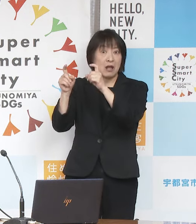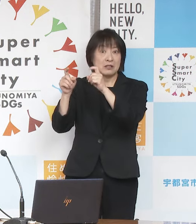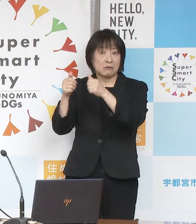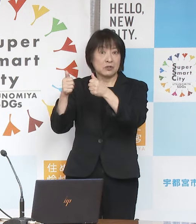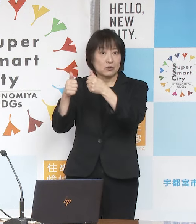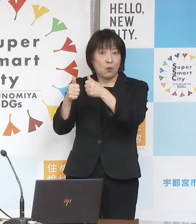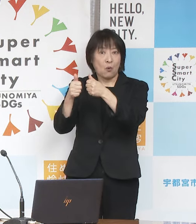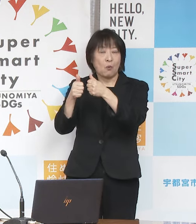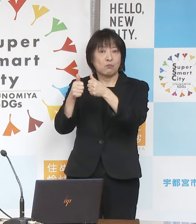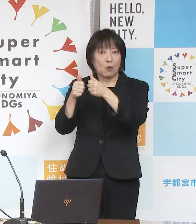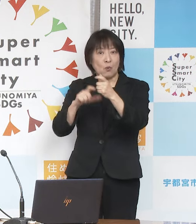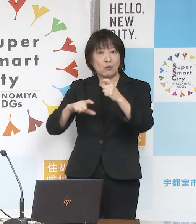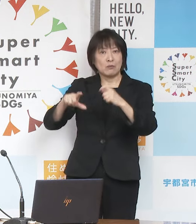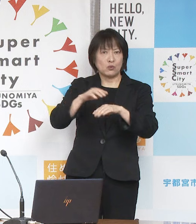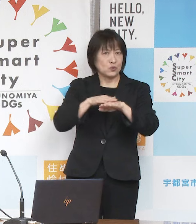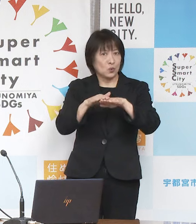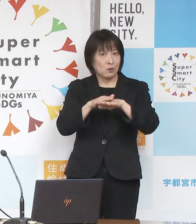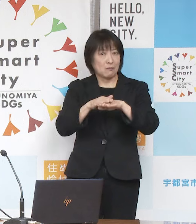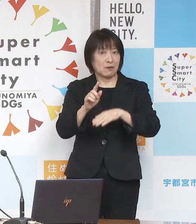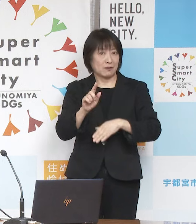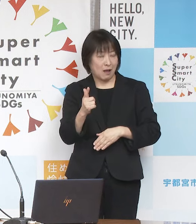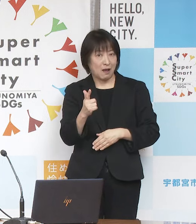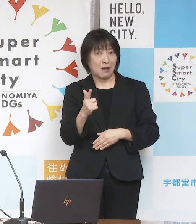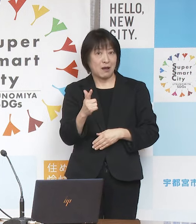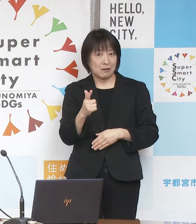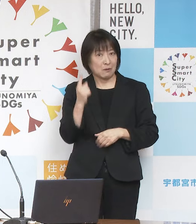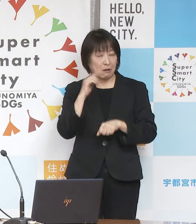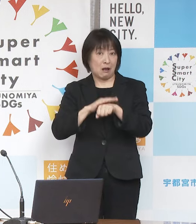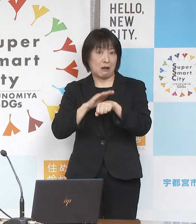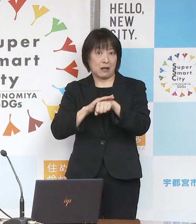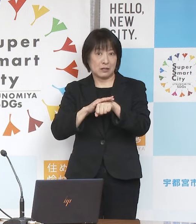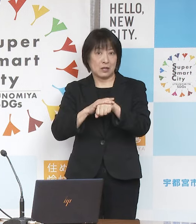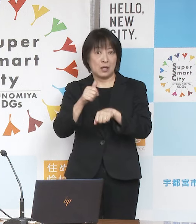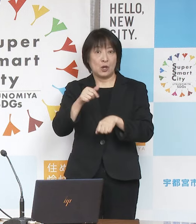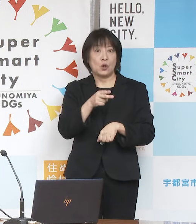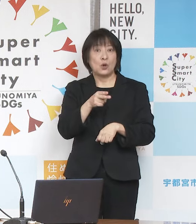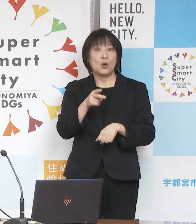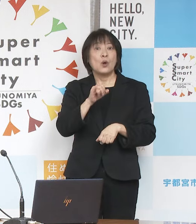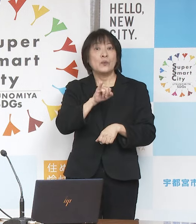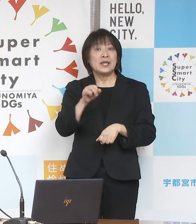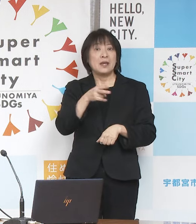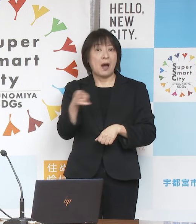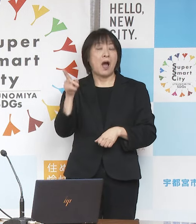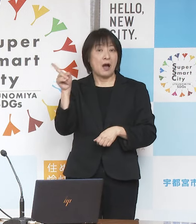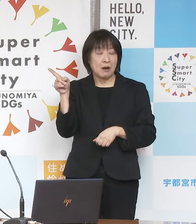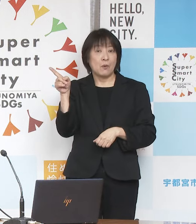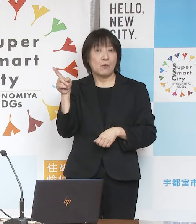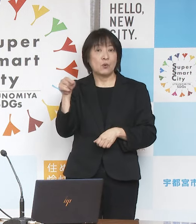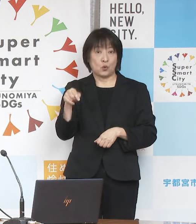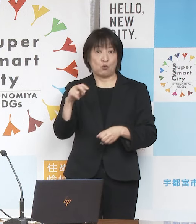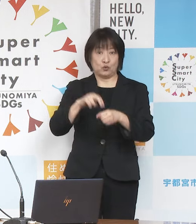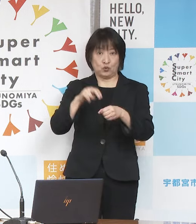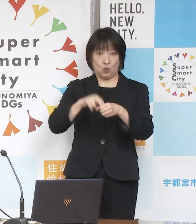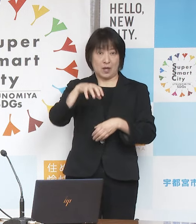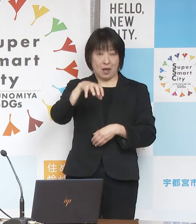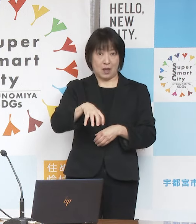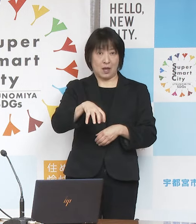に重要ではないかということでえfivaがその考え方のもうの宮にこのオープナーをえ依頼を